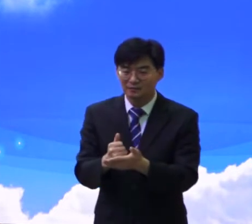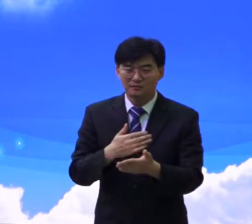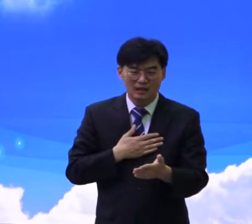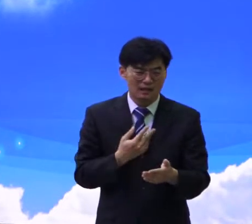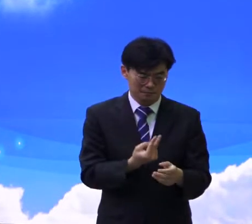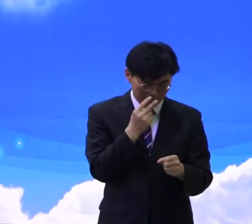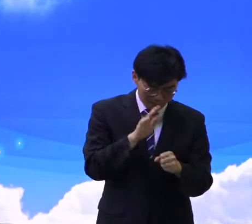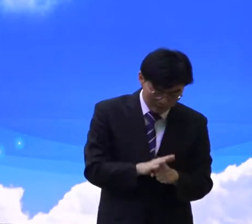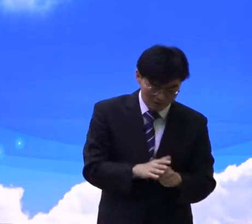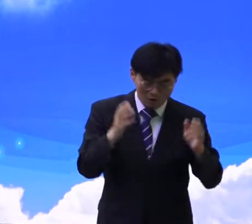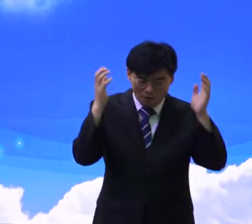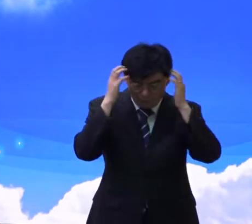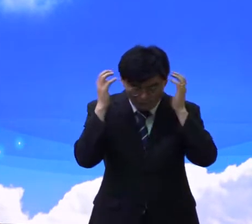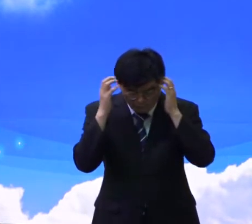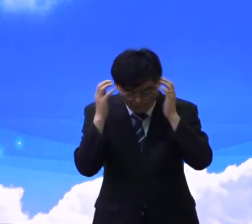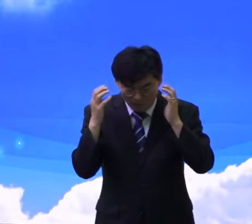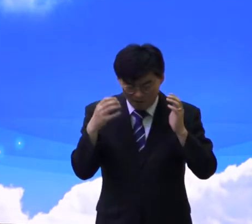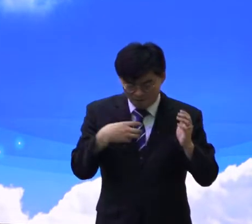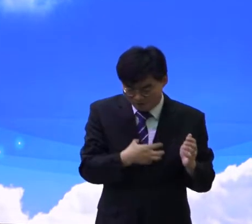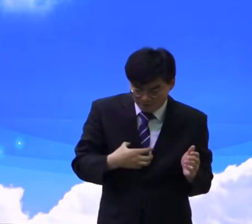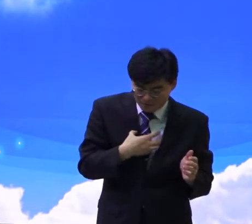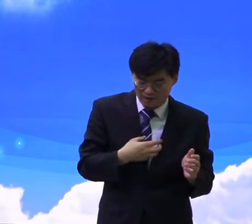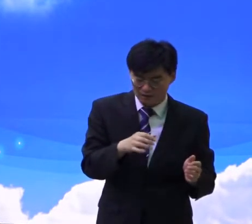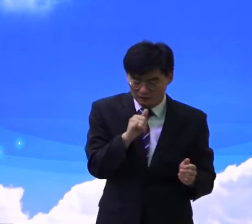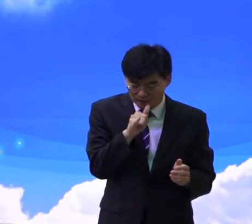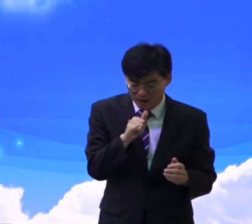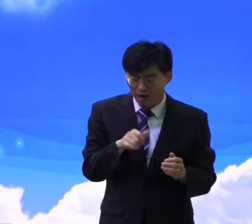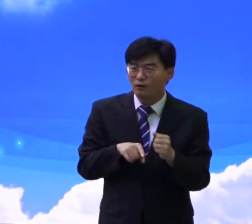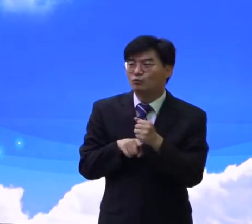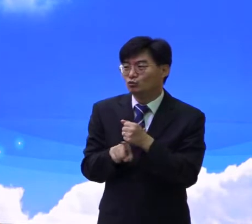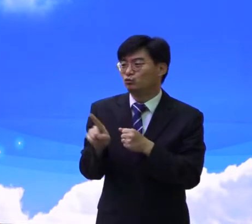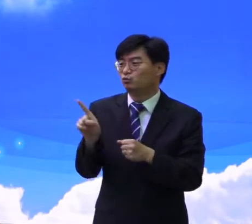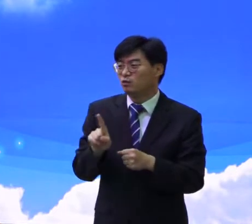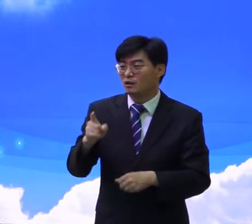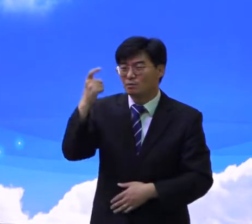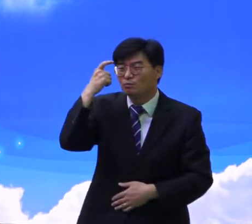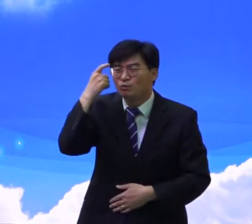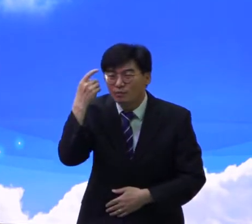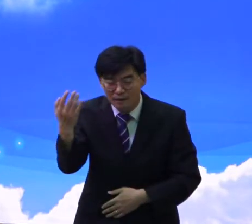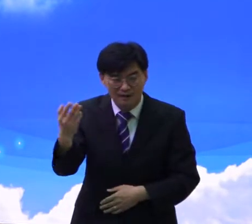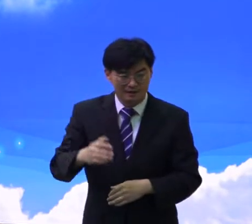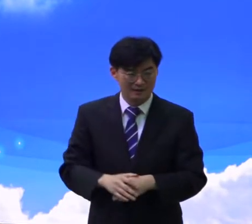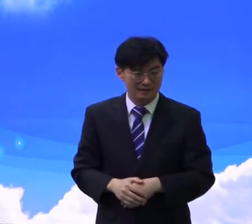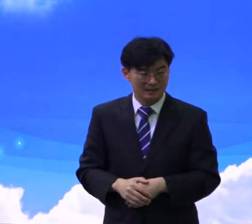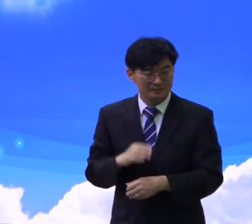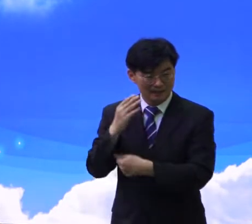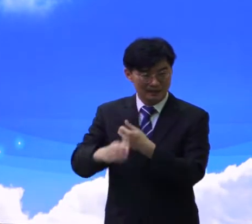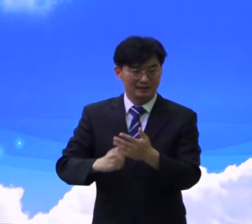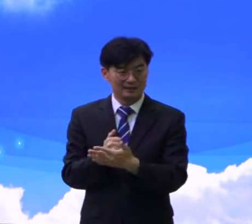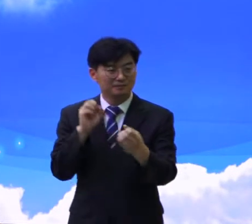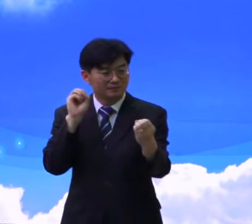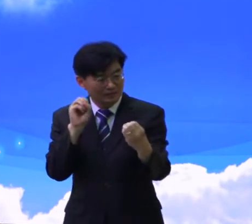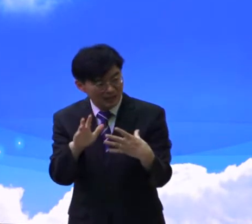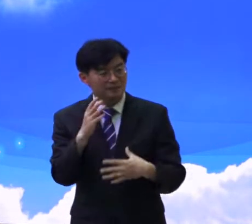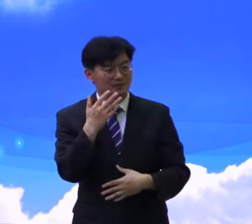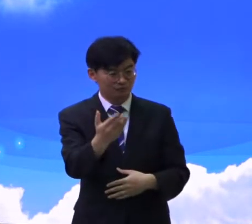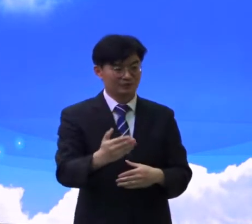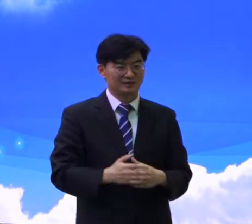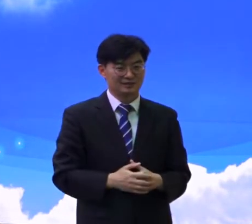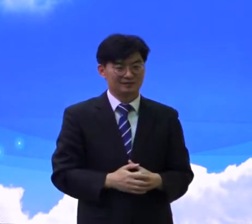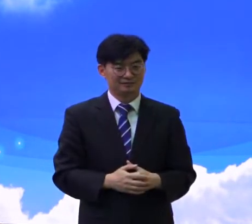여러분의 인생의 끝까지 신실하게 예레미야가 간 것처럼 그 고난의 길을 걸어갈 수 있게 되기를